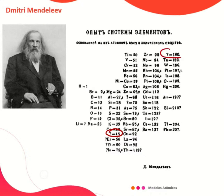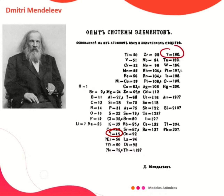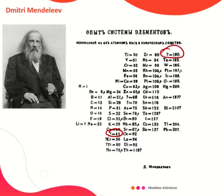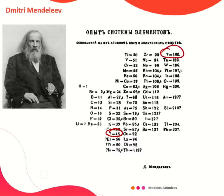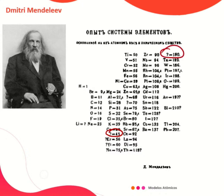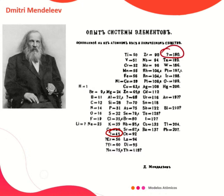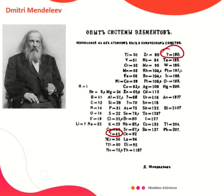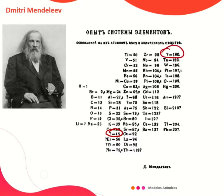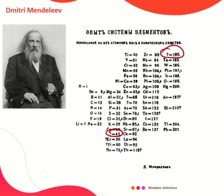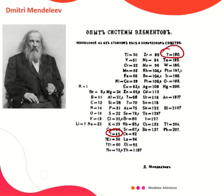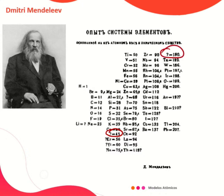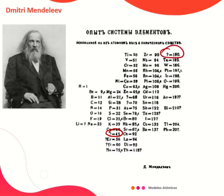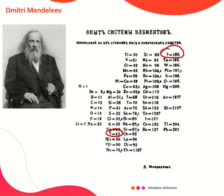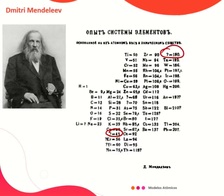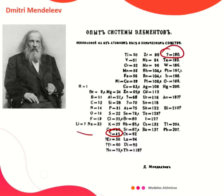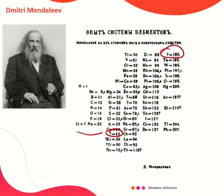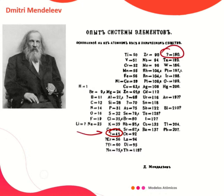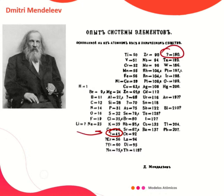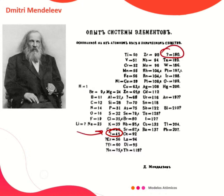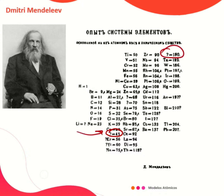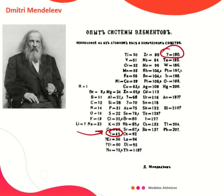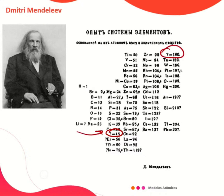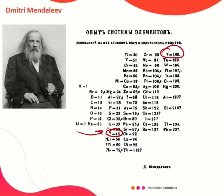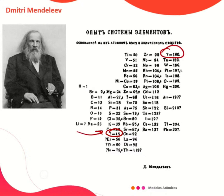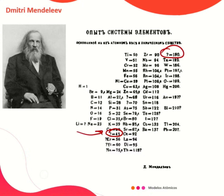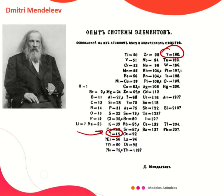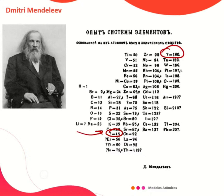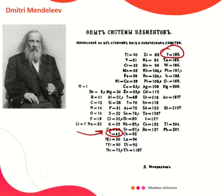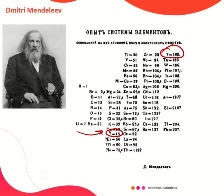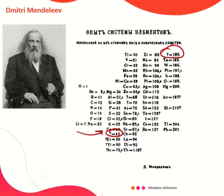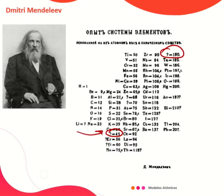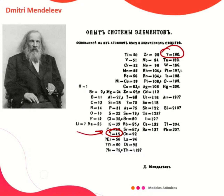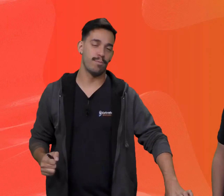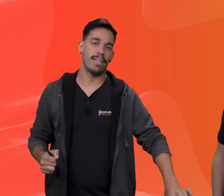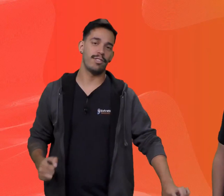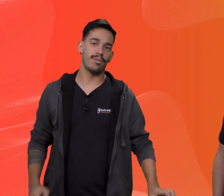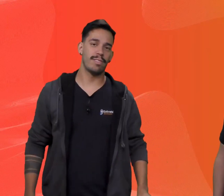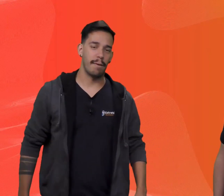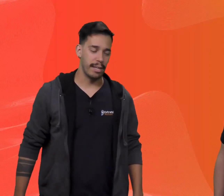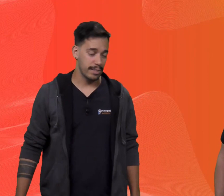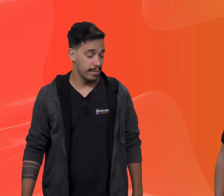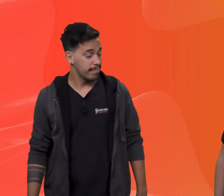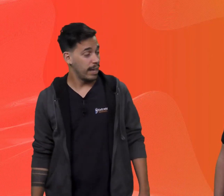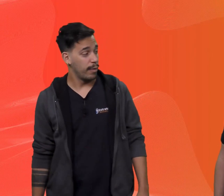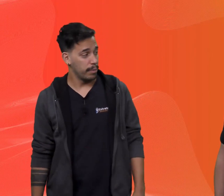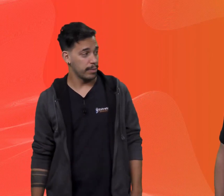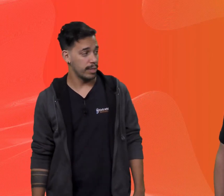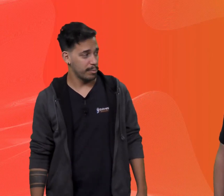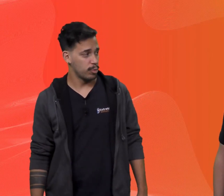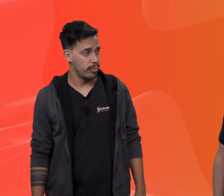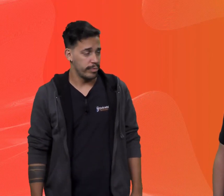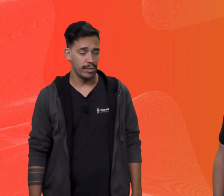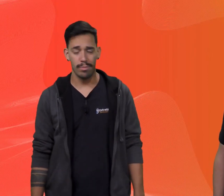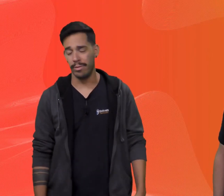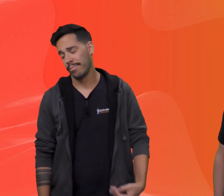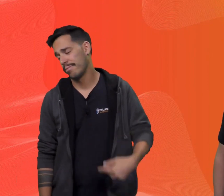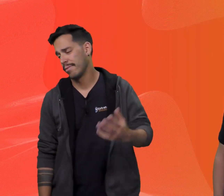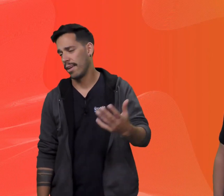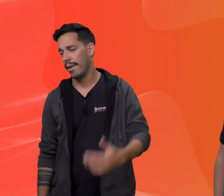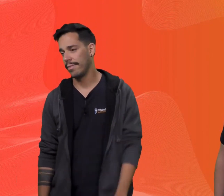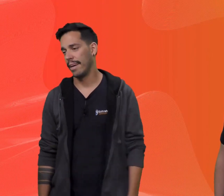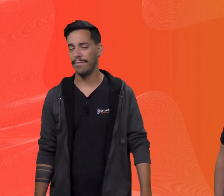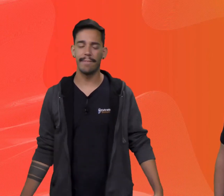buracos em branco, que lixo. Só que ele falou, tá vendo esse buraco em branco? É átomo que a gente não sabe ainda. É um elemento químico novo. Aí todo